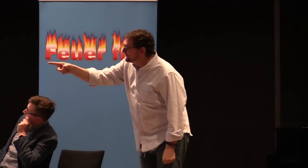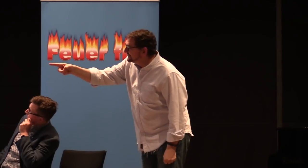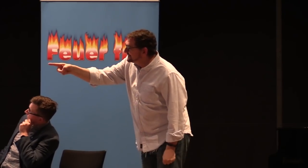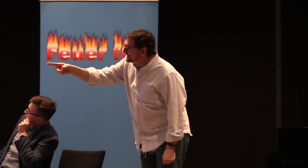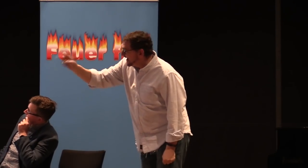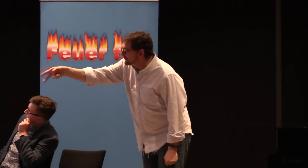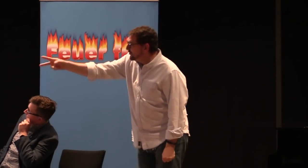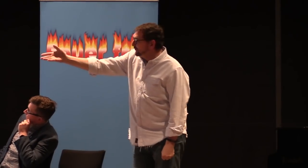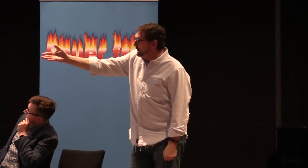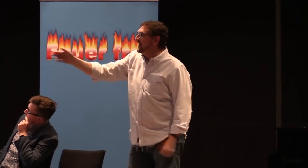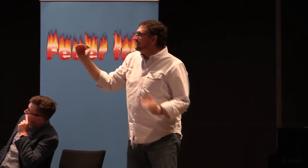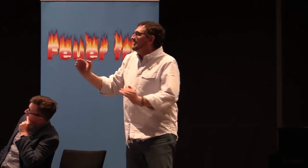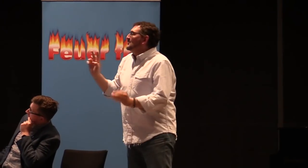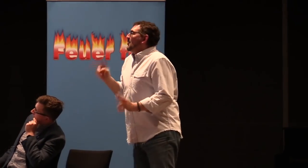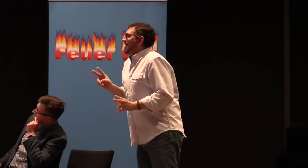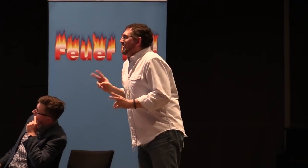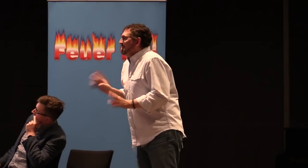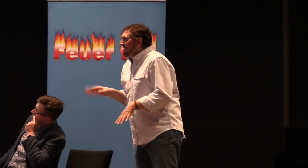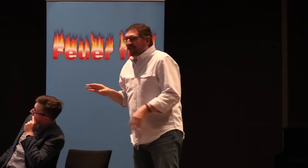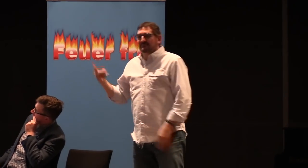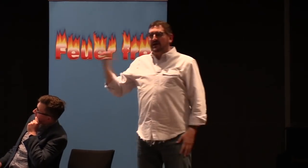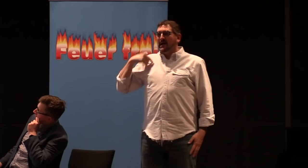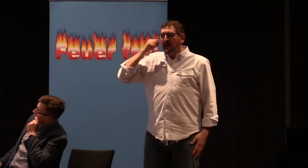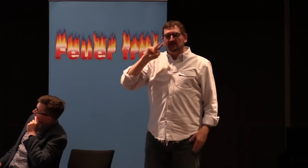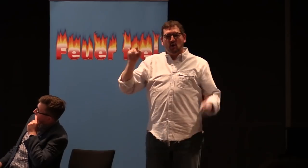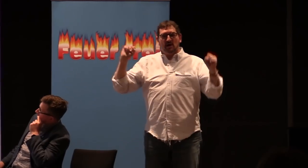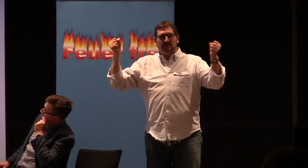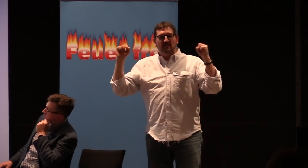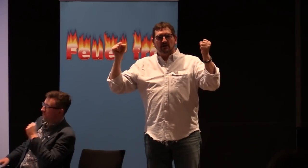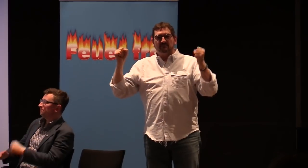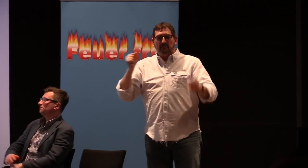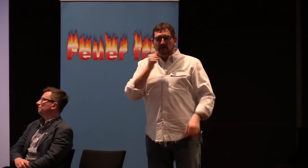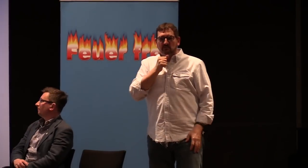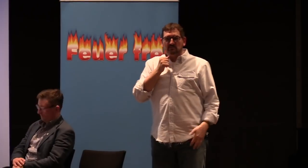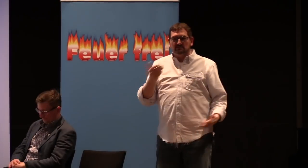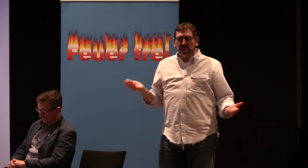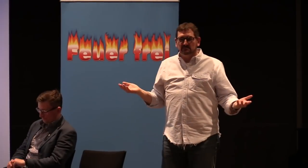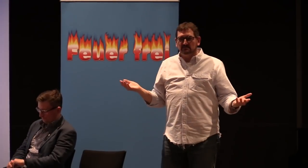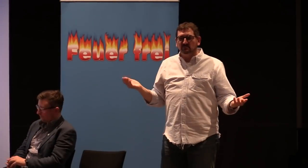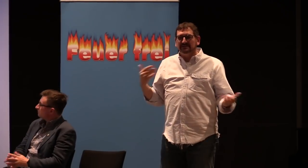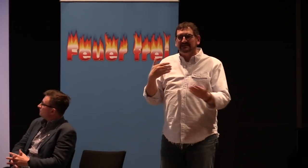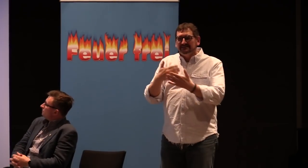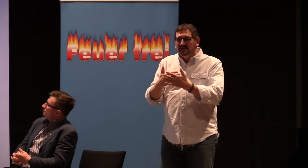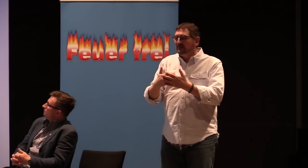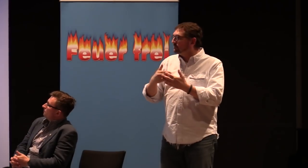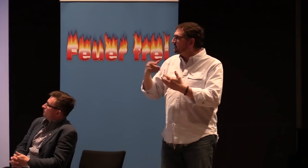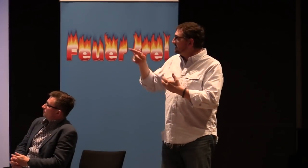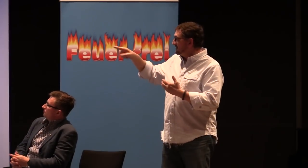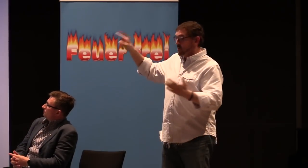ist, da bin ich anzusiedeln. Ja, ich bin nicht mehr so aktiv, aber immer noch. Ja, ja, aber da sind halt